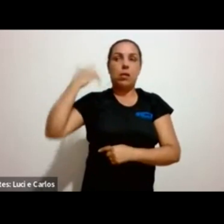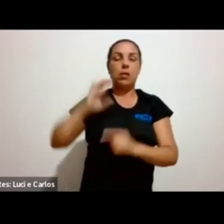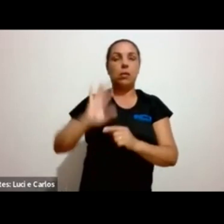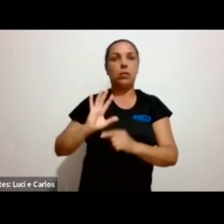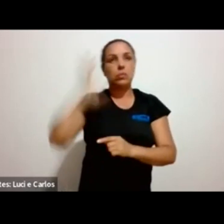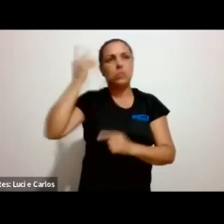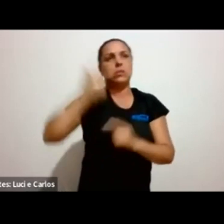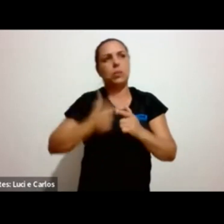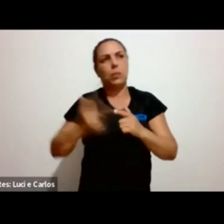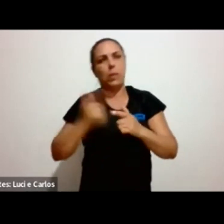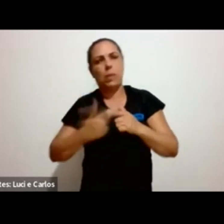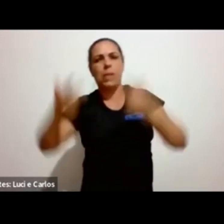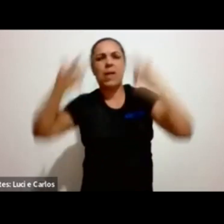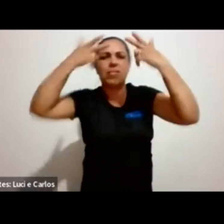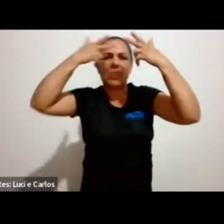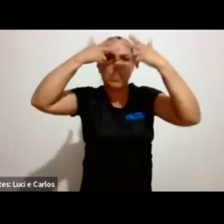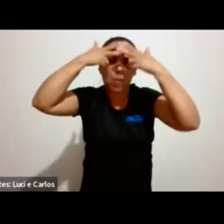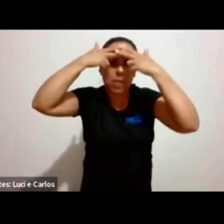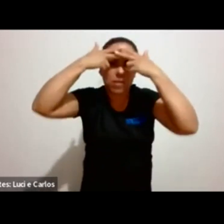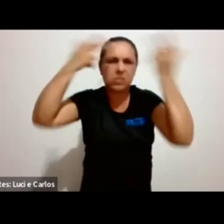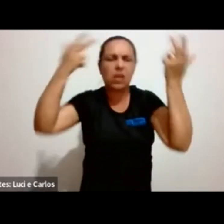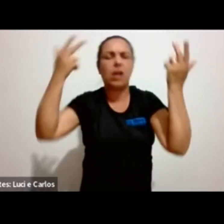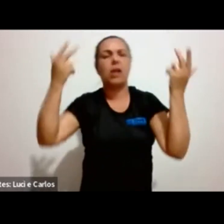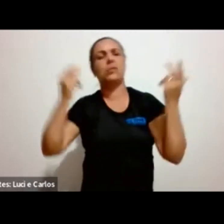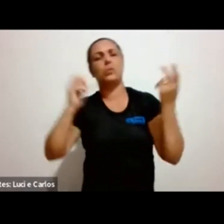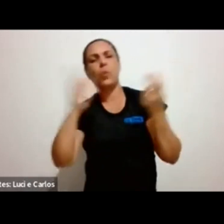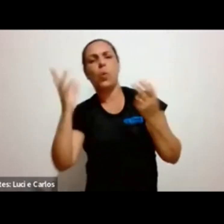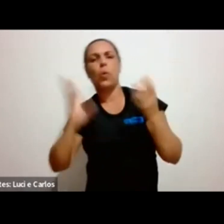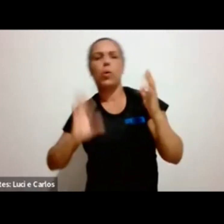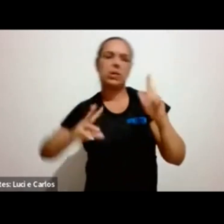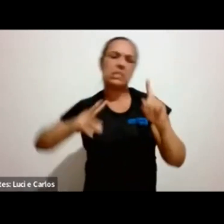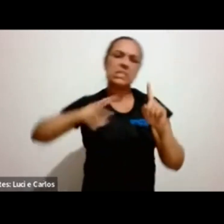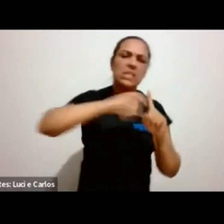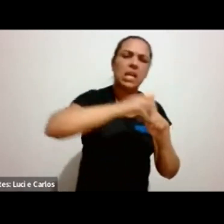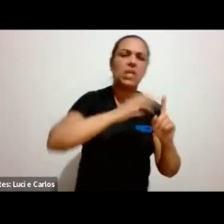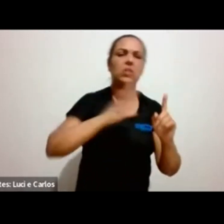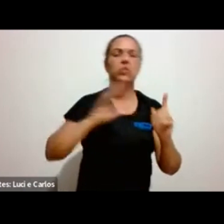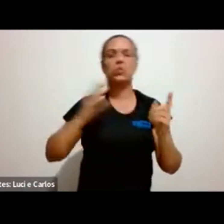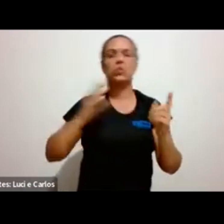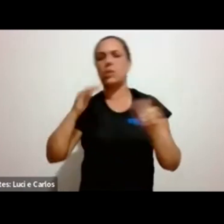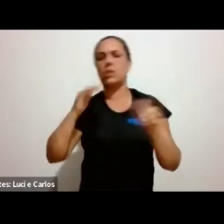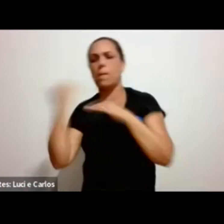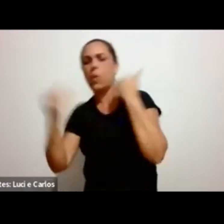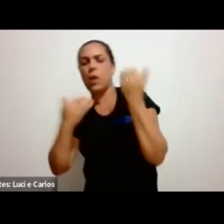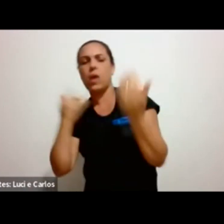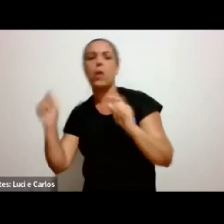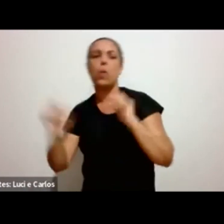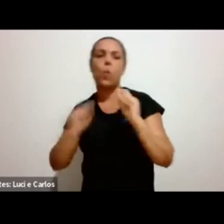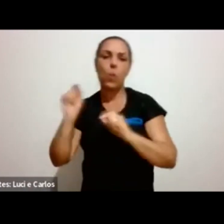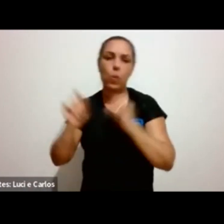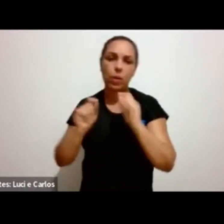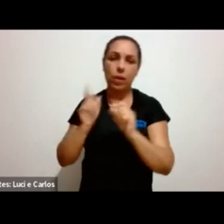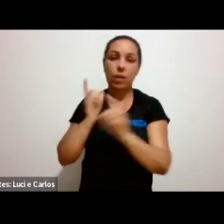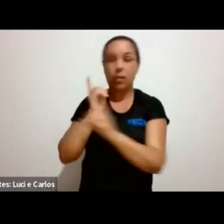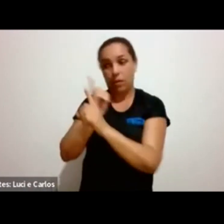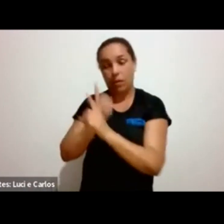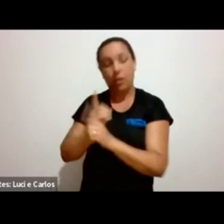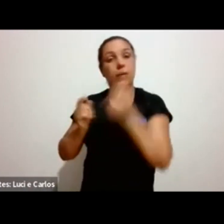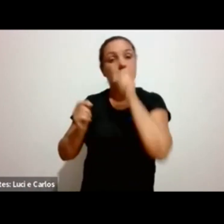Se você pensa assim que não tem cura, eu vou te dizer algo muito importante aqui. Existem técnicas